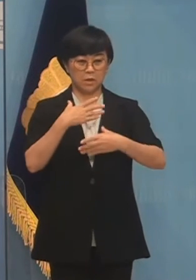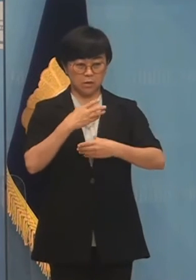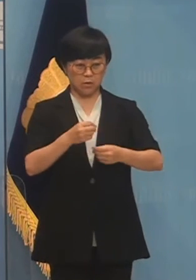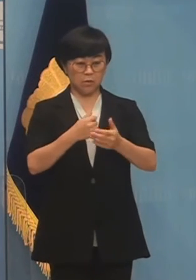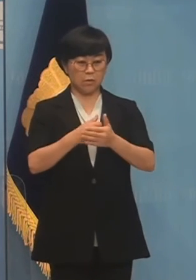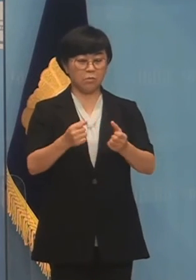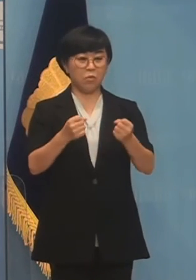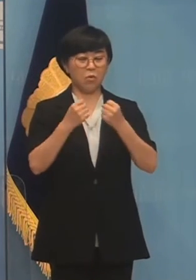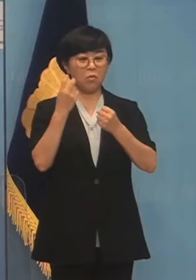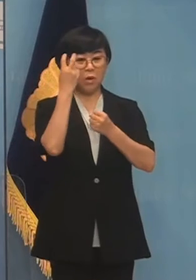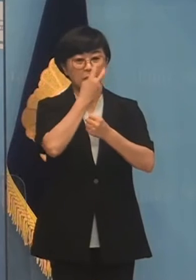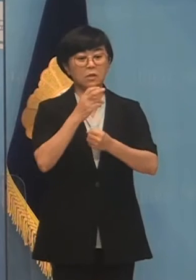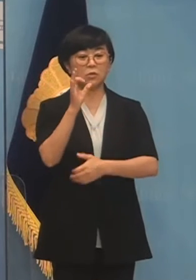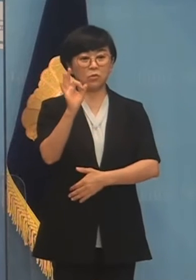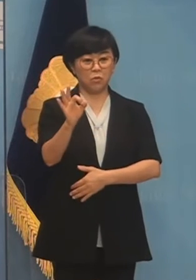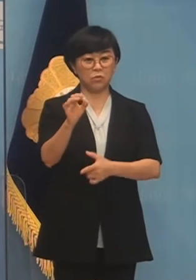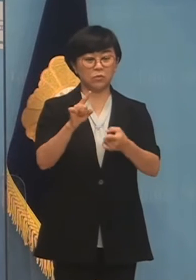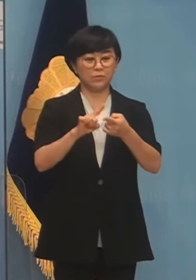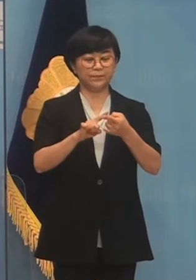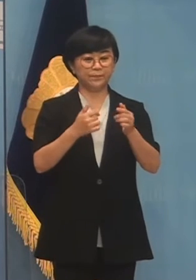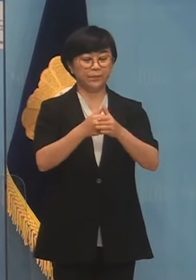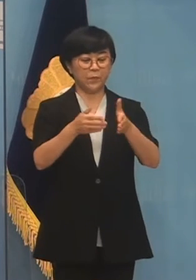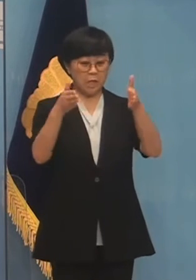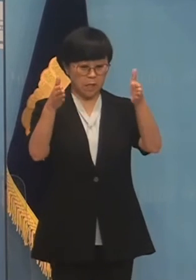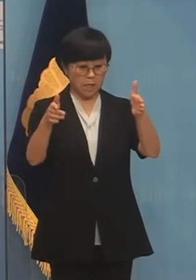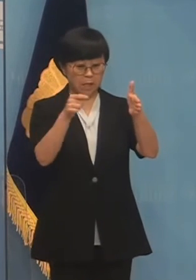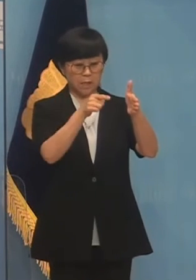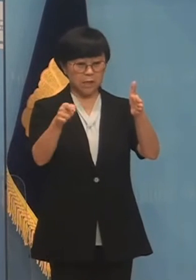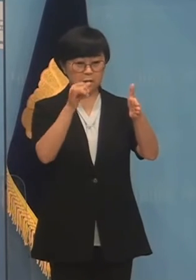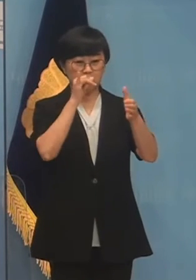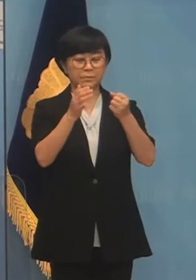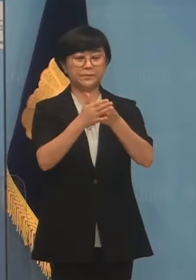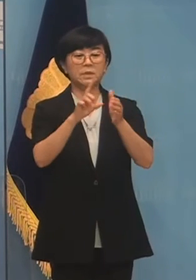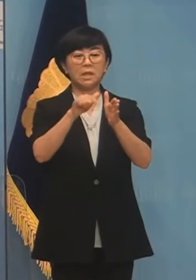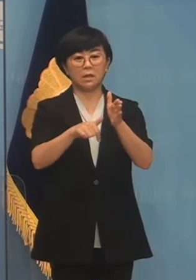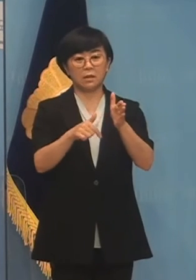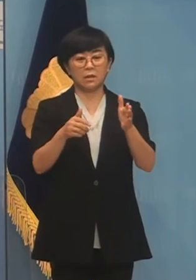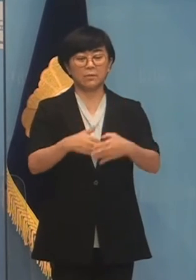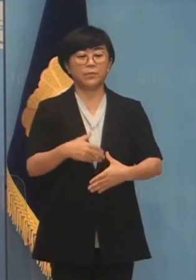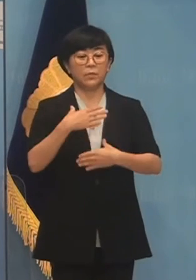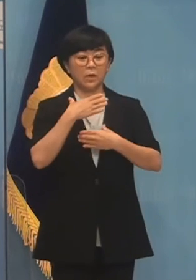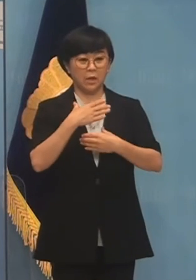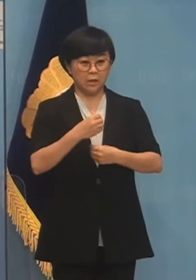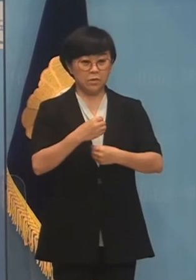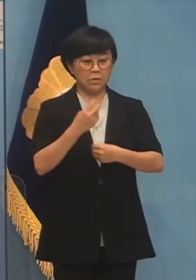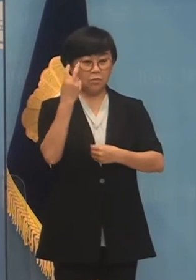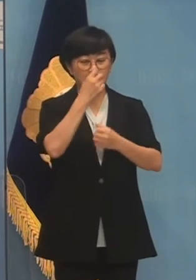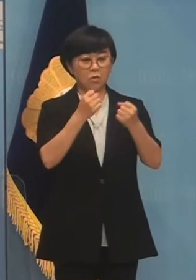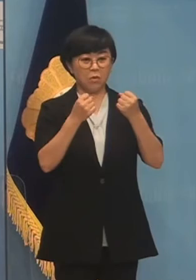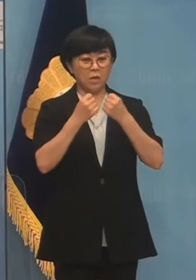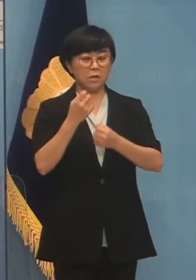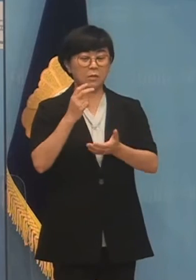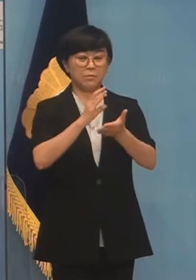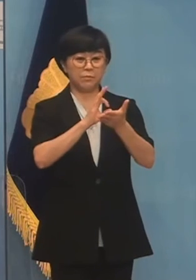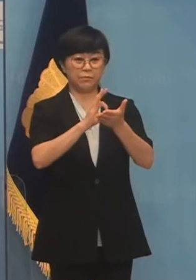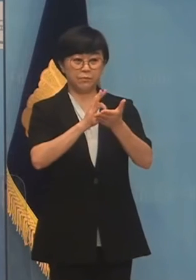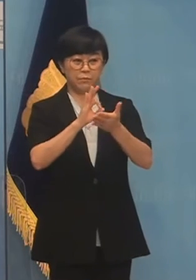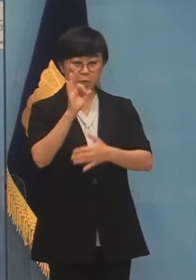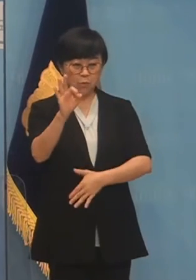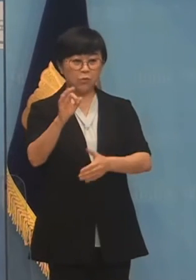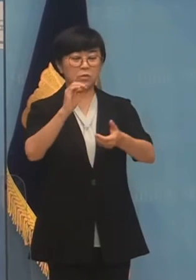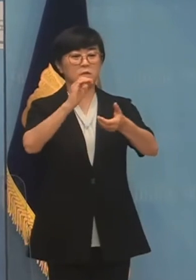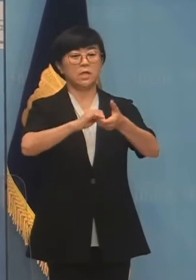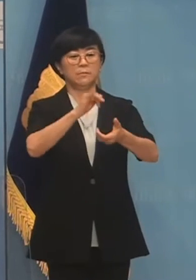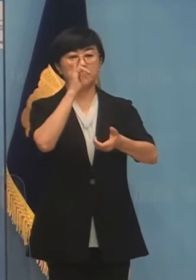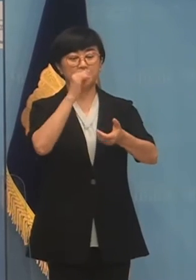및 보건관리 비용과 수행 기간을 명시했는데 이는 안전보건관리 비용으로